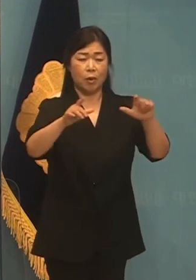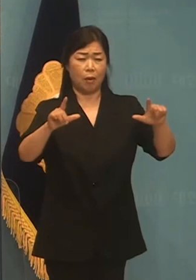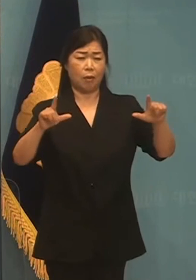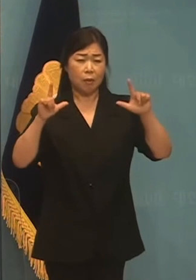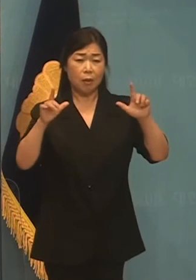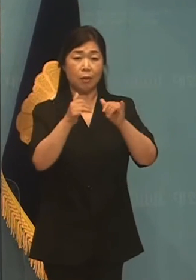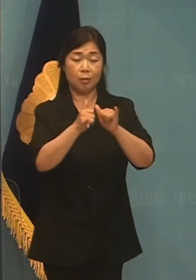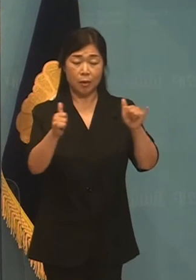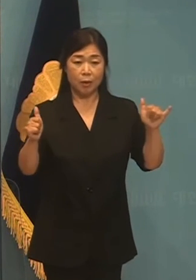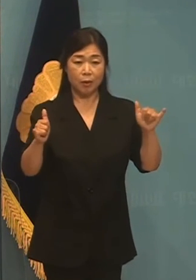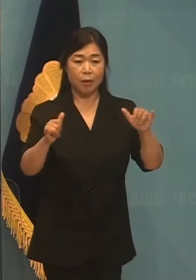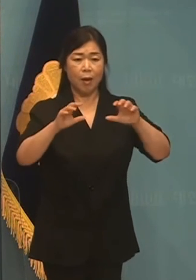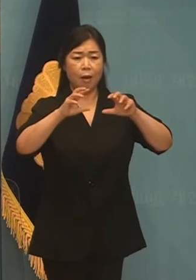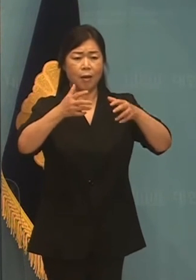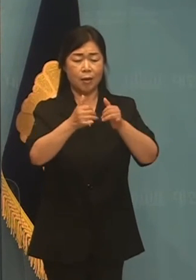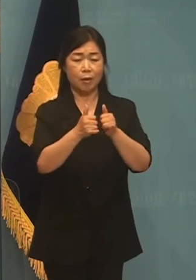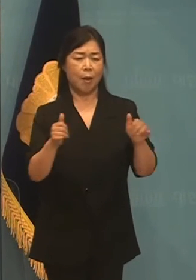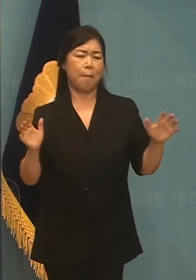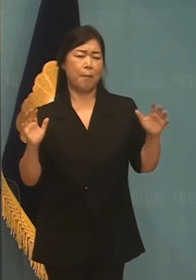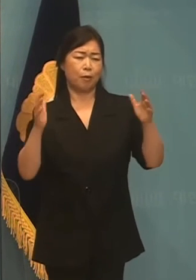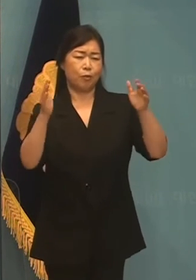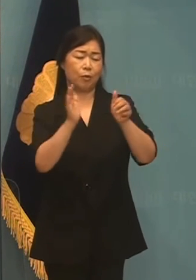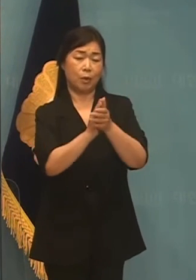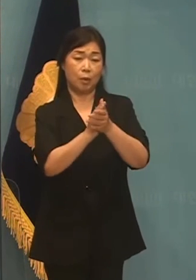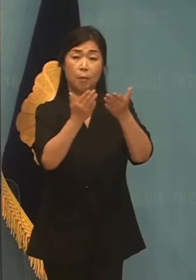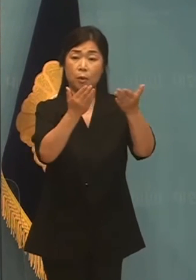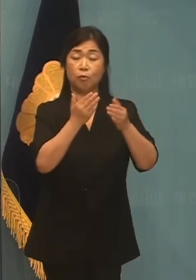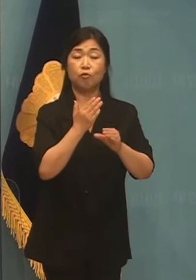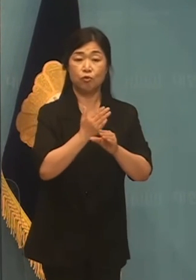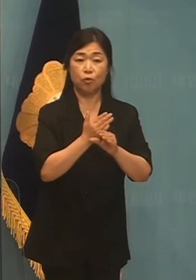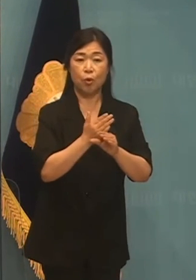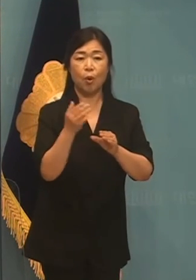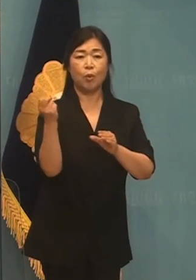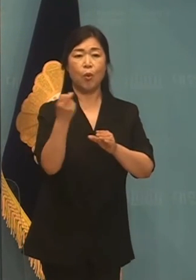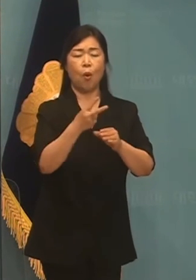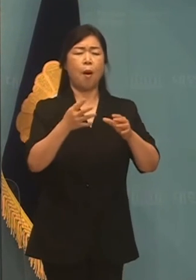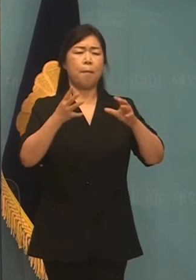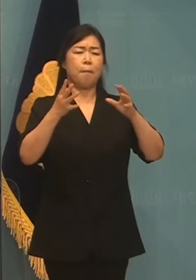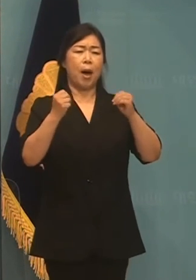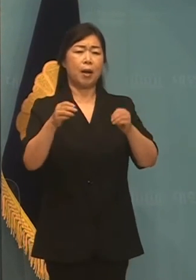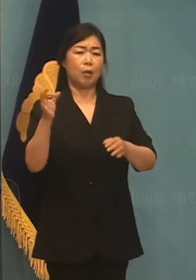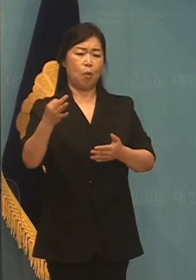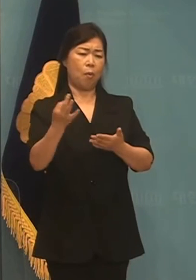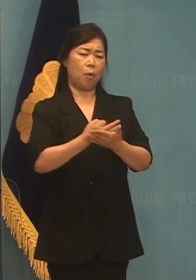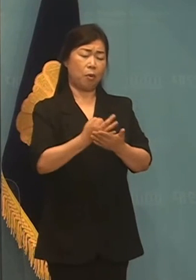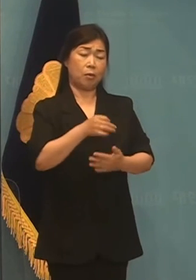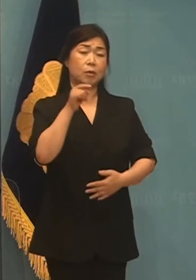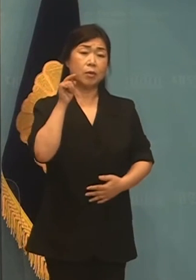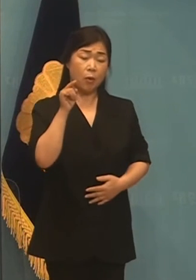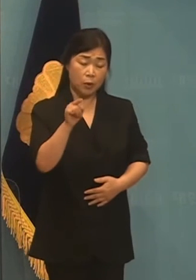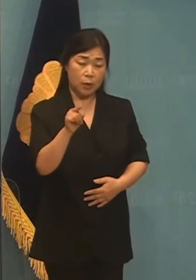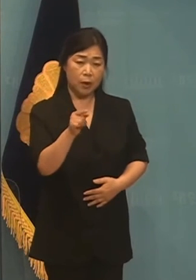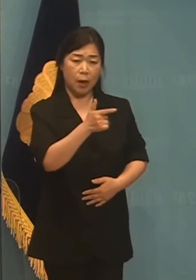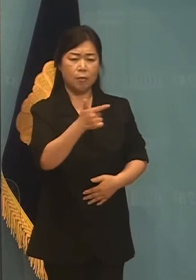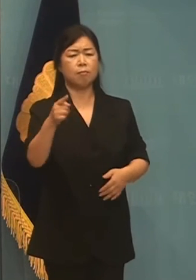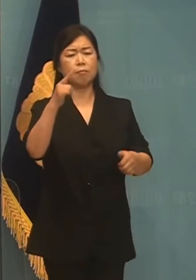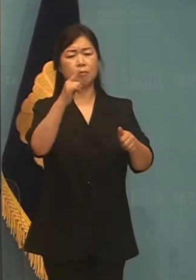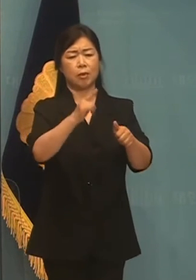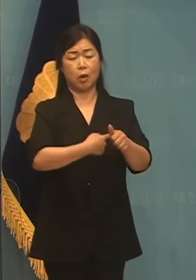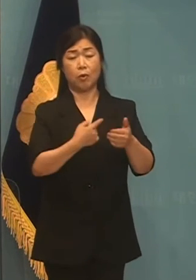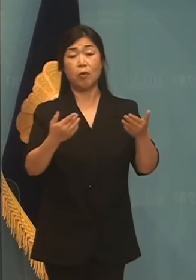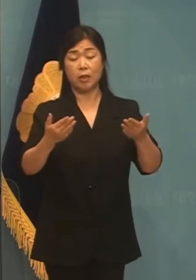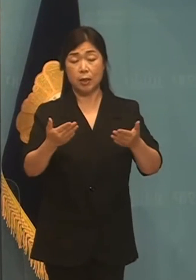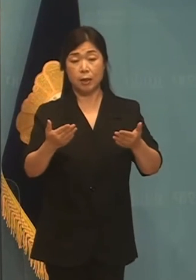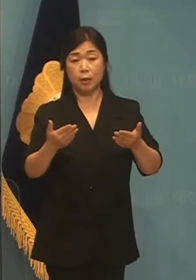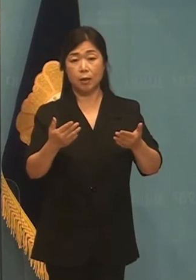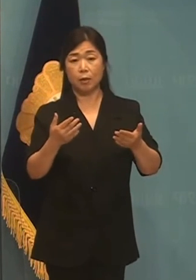스타들이 세계인의 박수 갈채를 받고 있고 또 많은 돈을 버는 게 아주 자연스러운